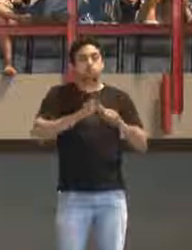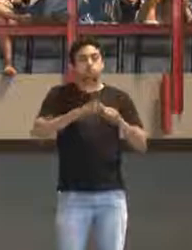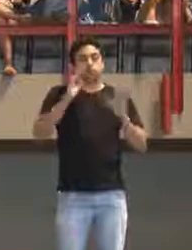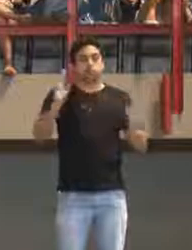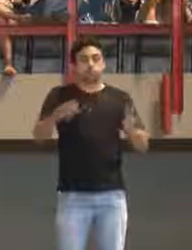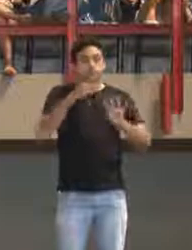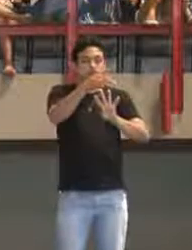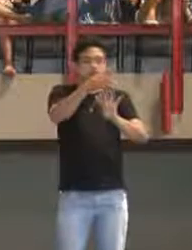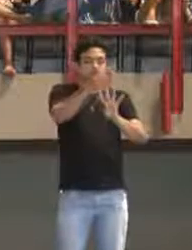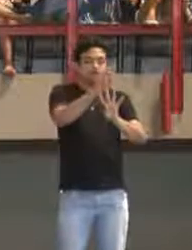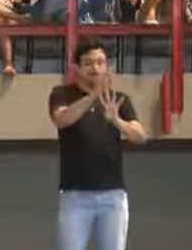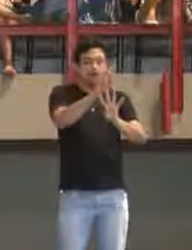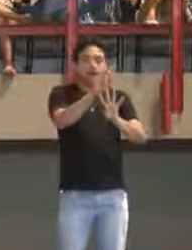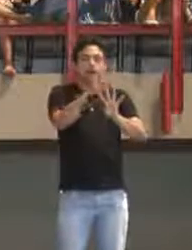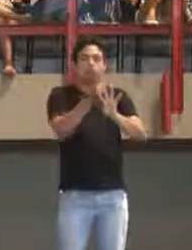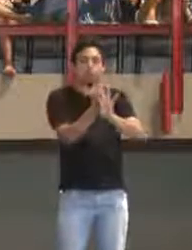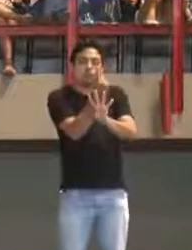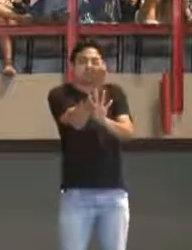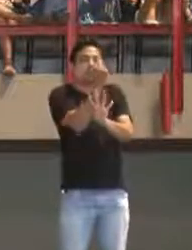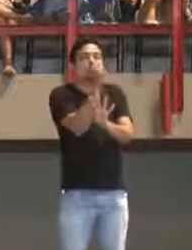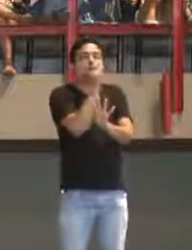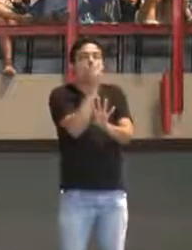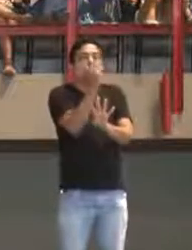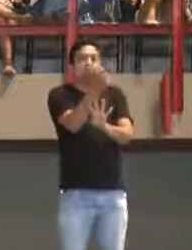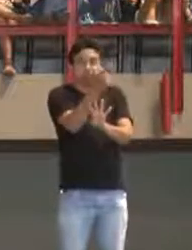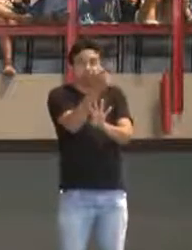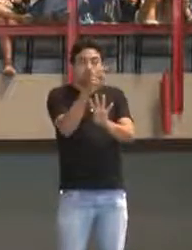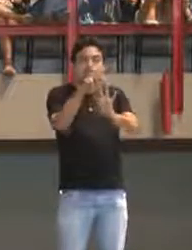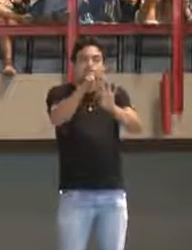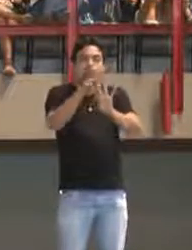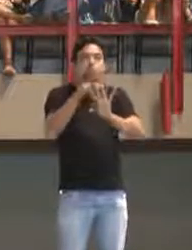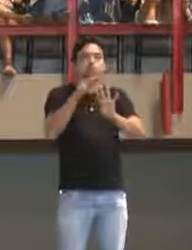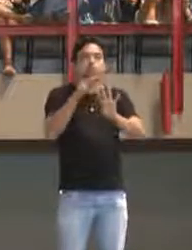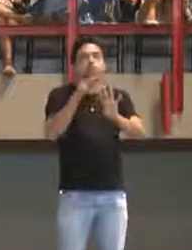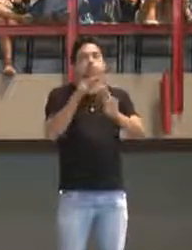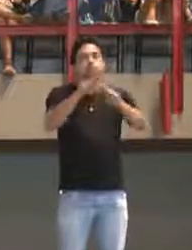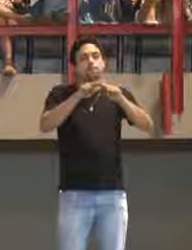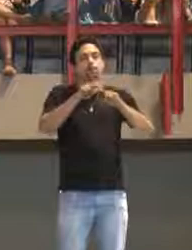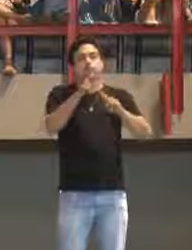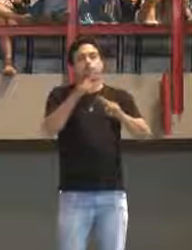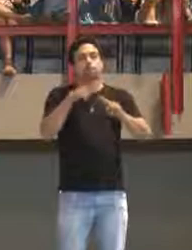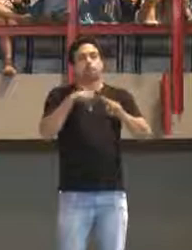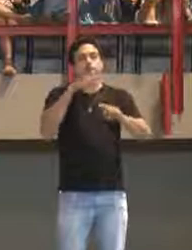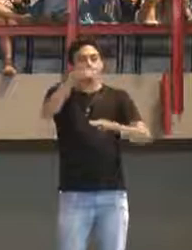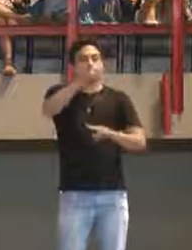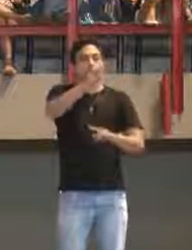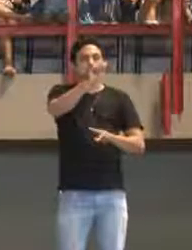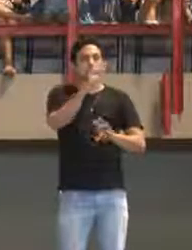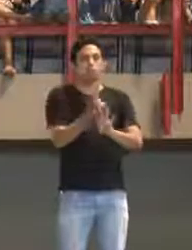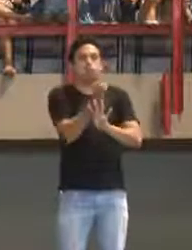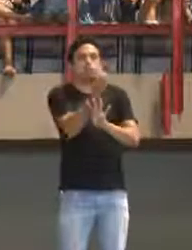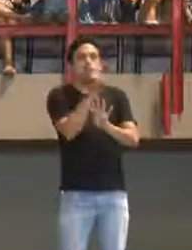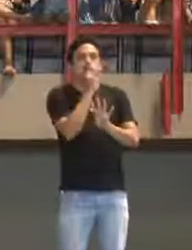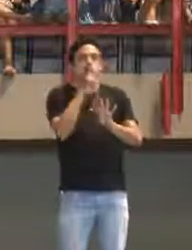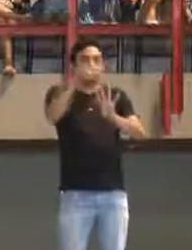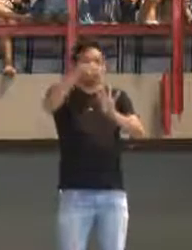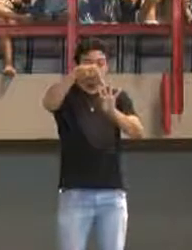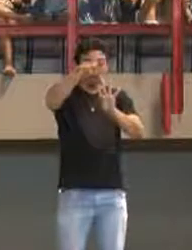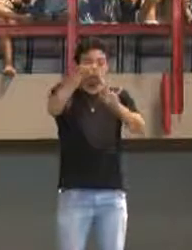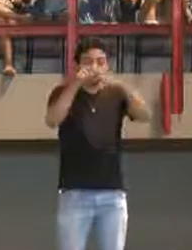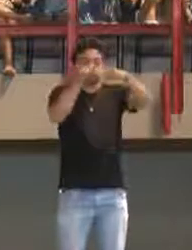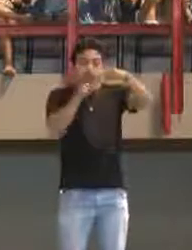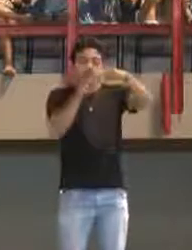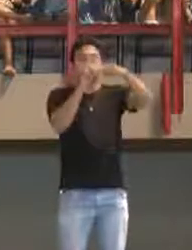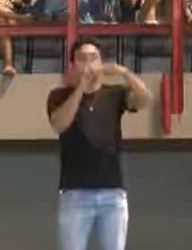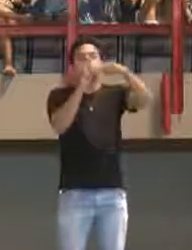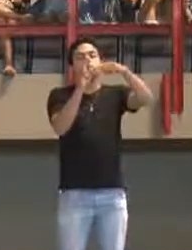é par, não tem um único elemento que é o central e, portanto, não existe o elemento que é a mediana. Não é a média de 2?